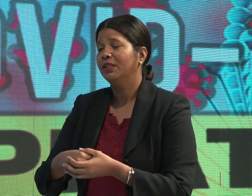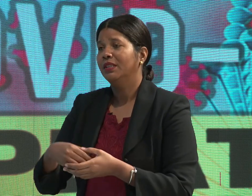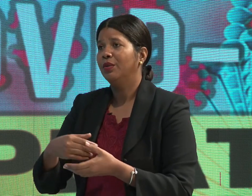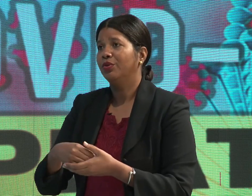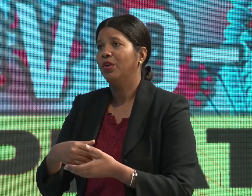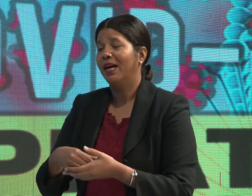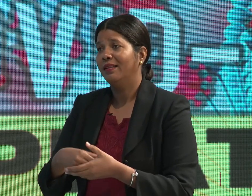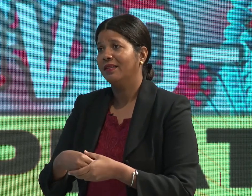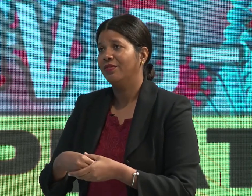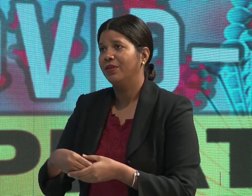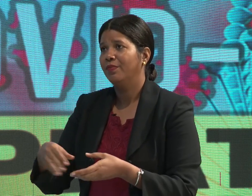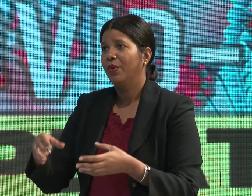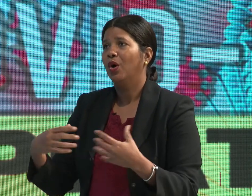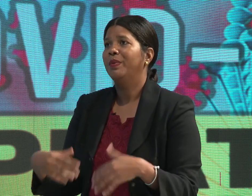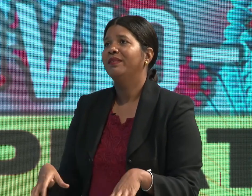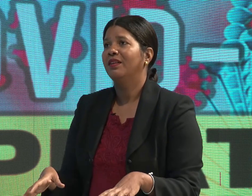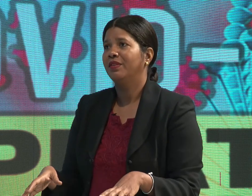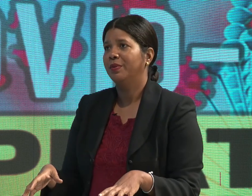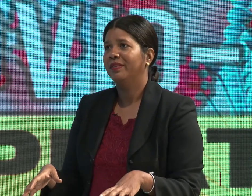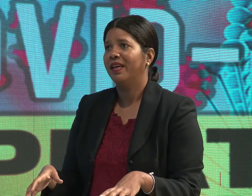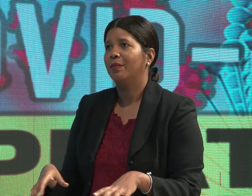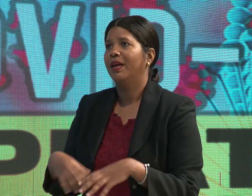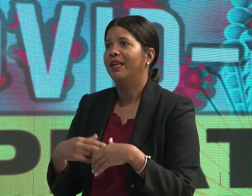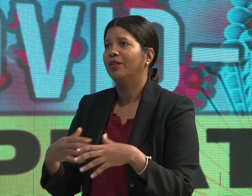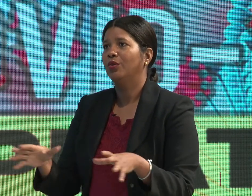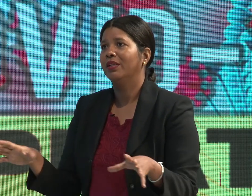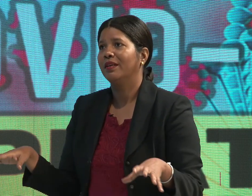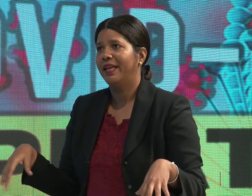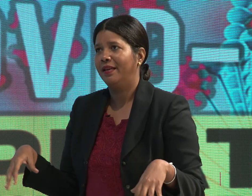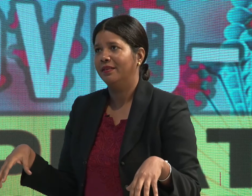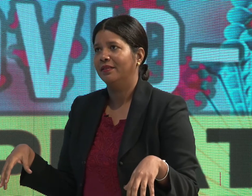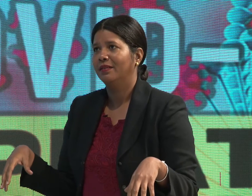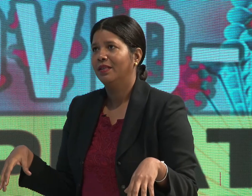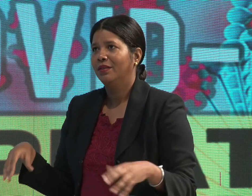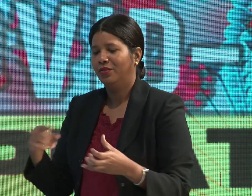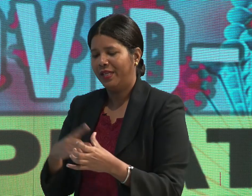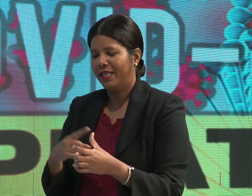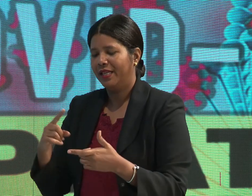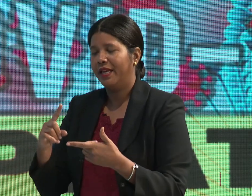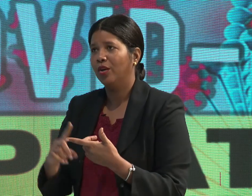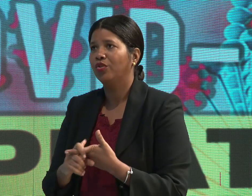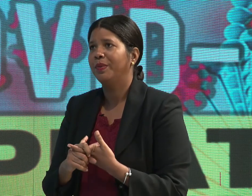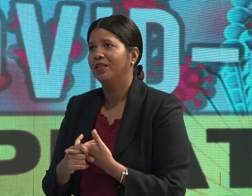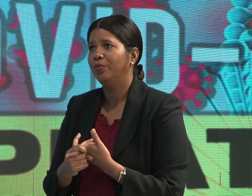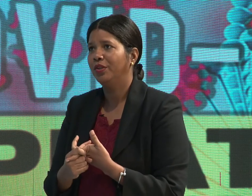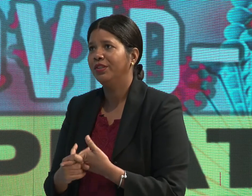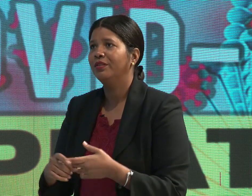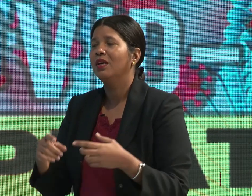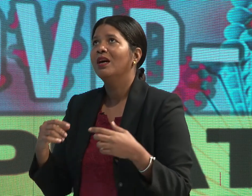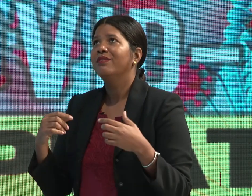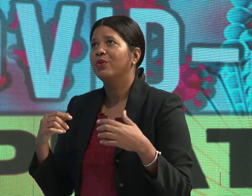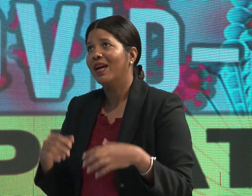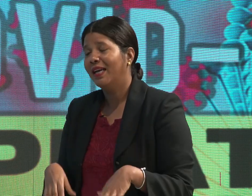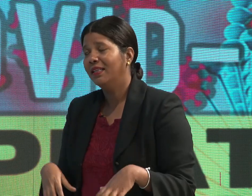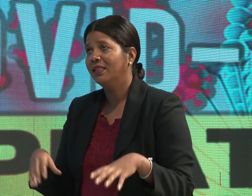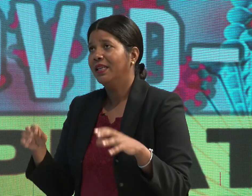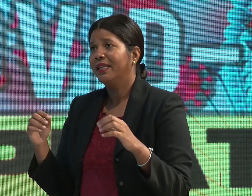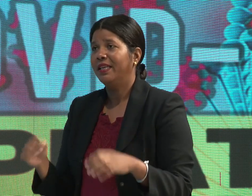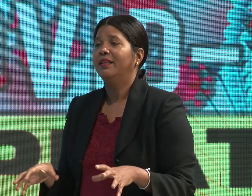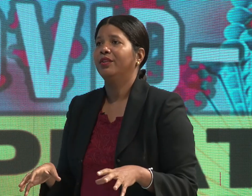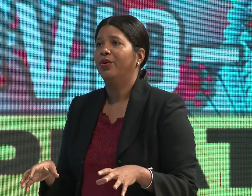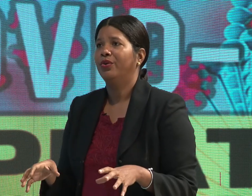producten die we zullen aanschaffen om jezelf te beschermen en natuurlijk reinigen. Okay. Dus reiniging en ontsmettingsspulletjes voor